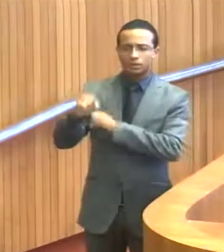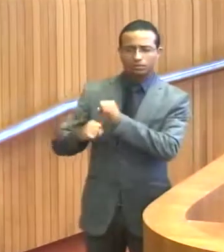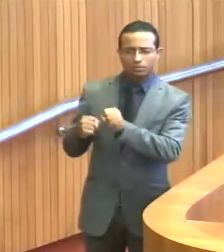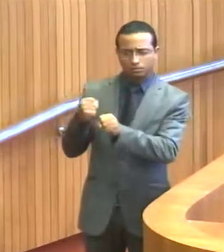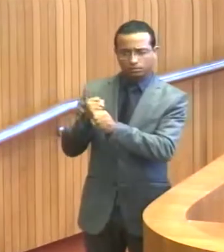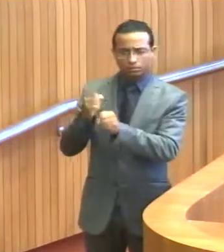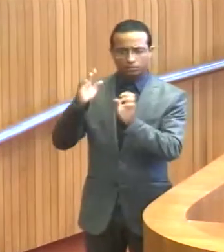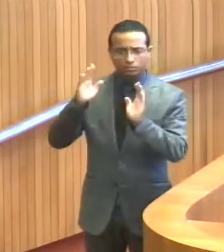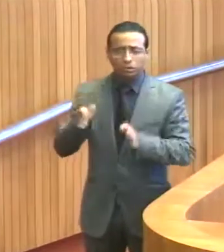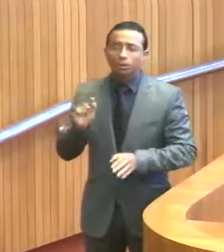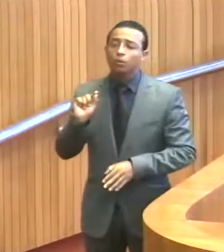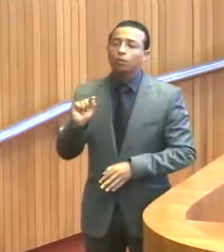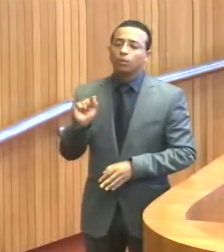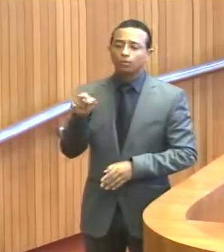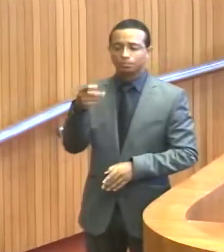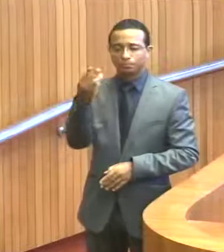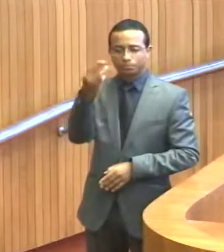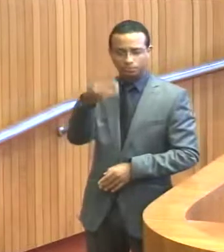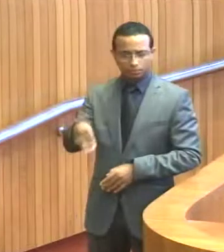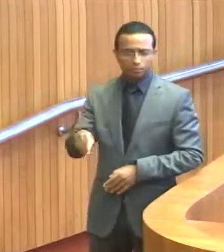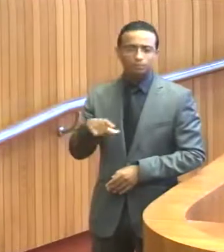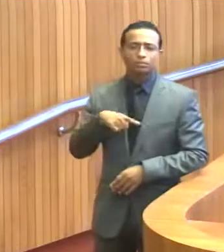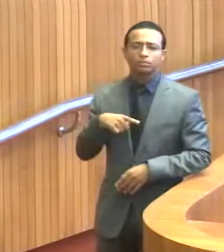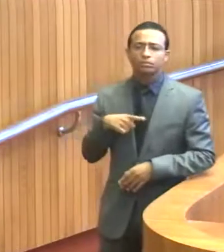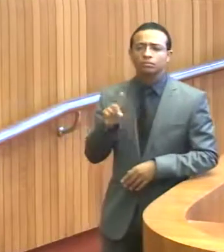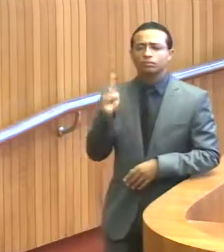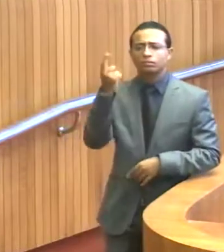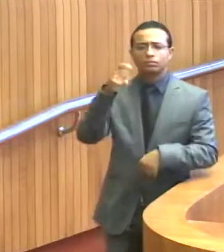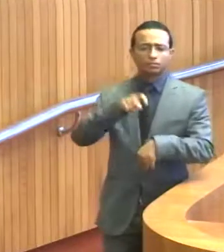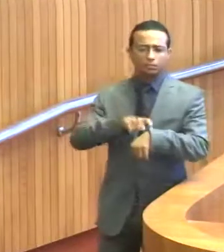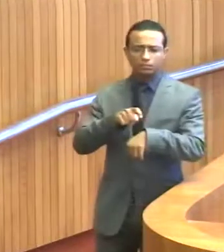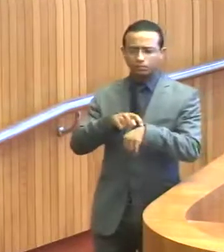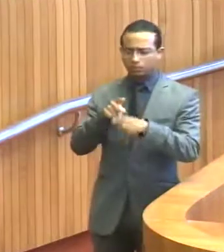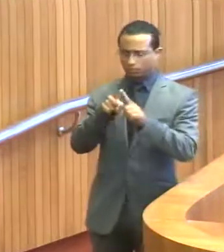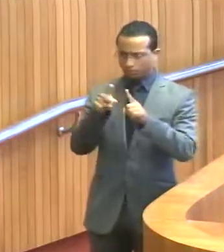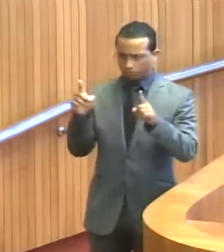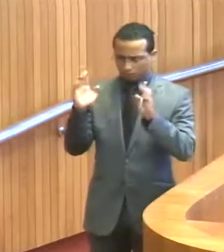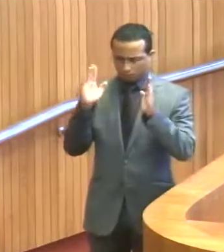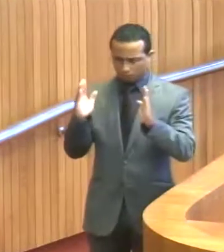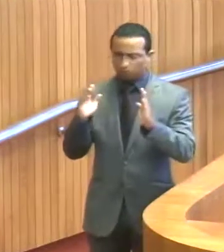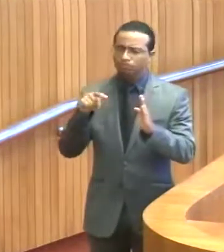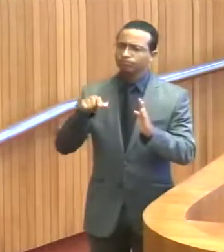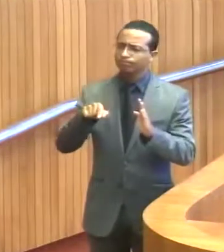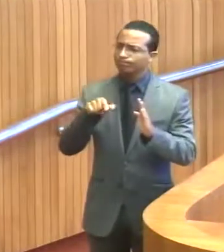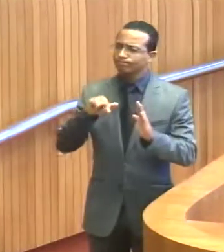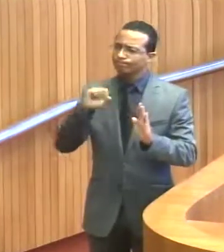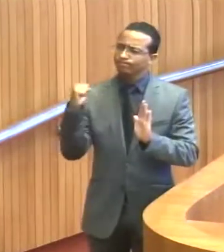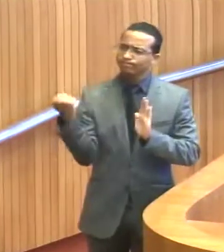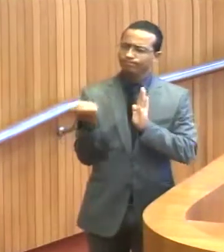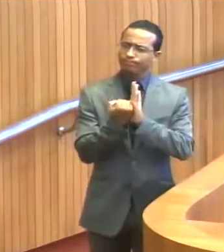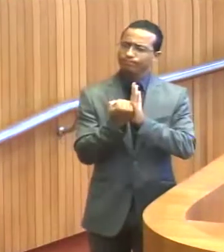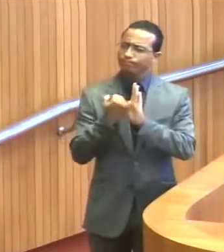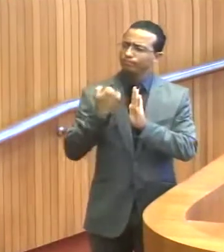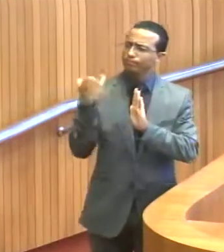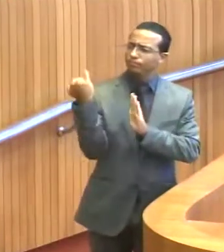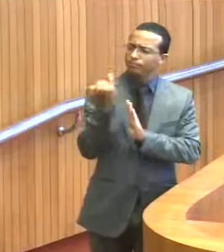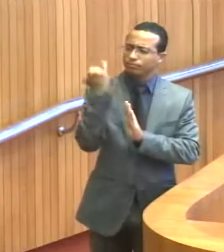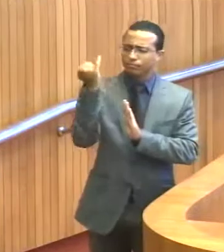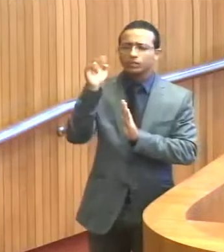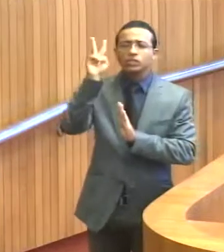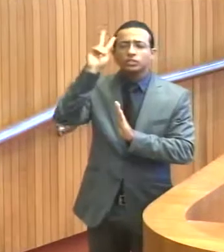7 anos de que o Maranhão viveu um dos momentos mais emblemáticos da sua história